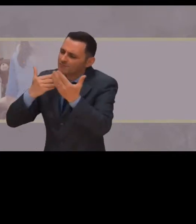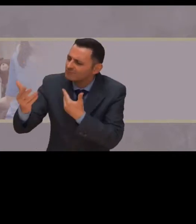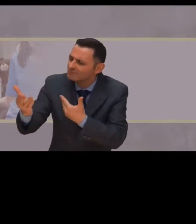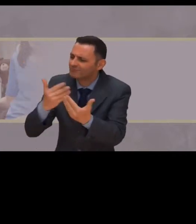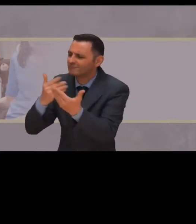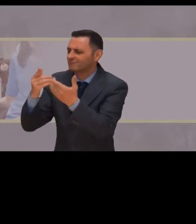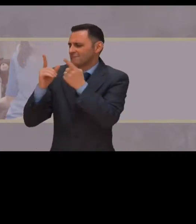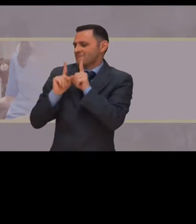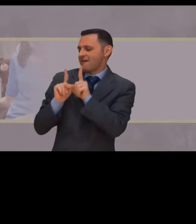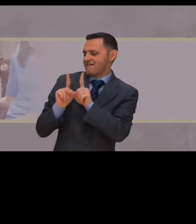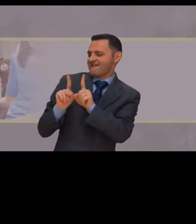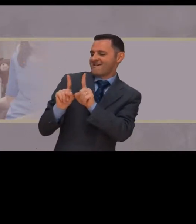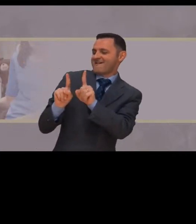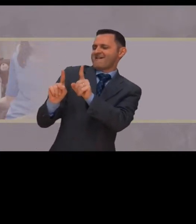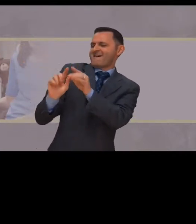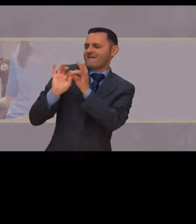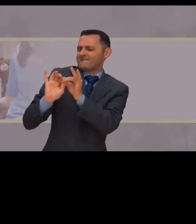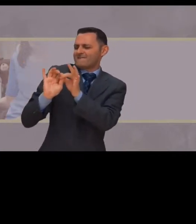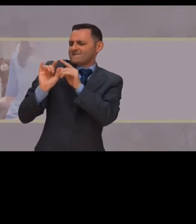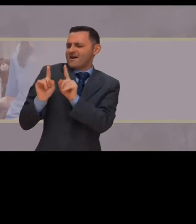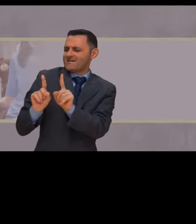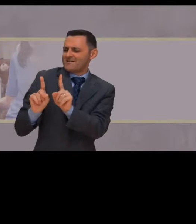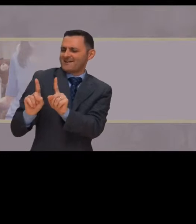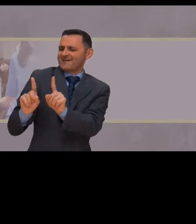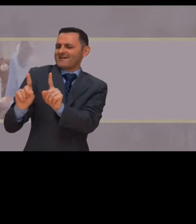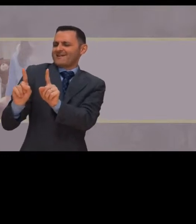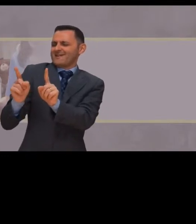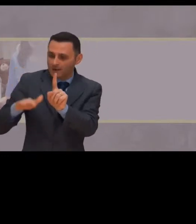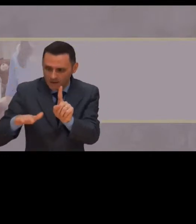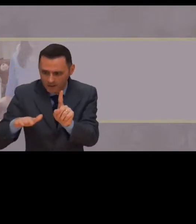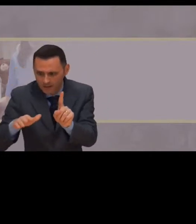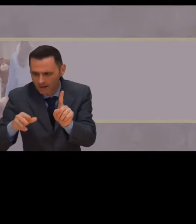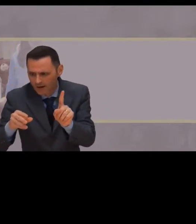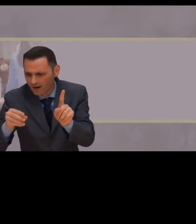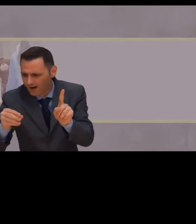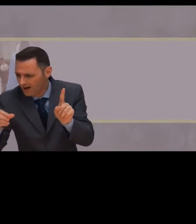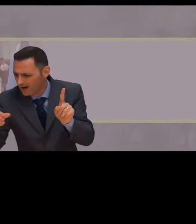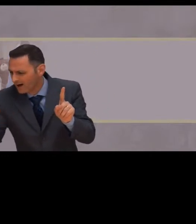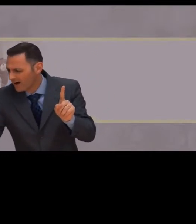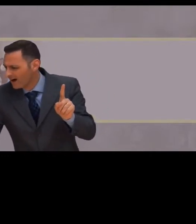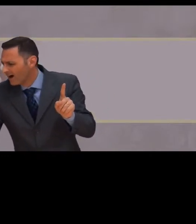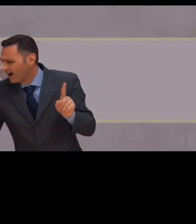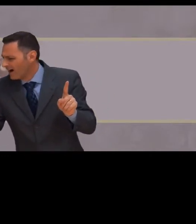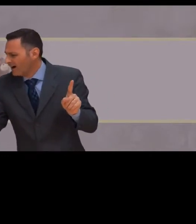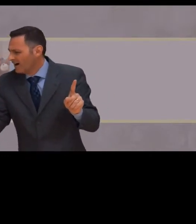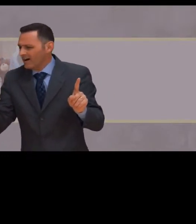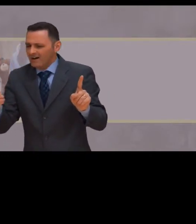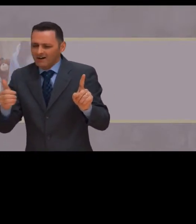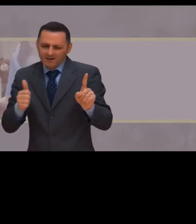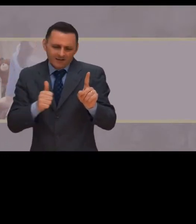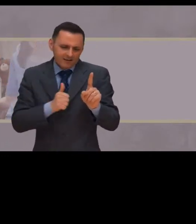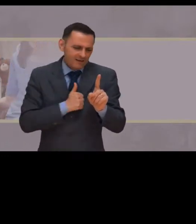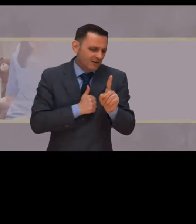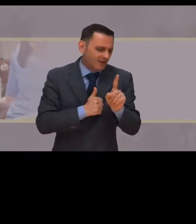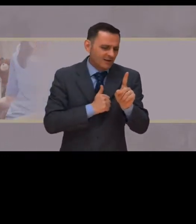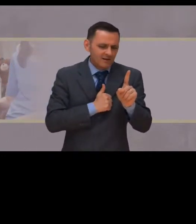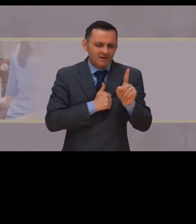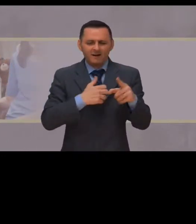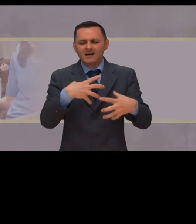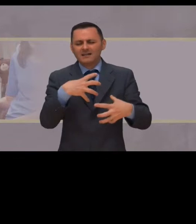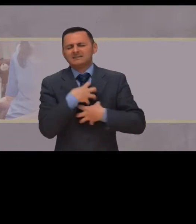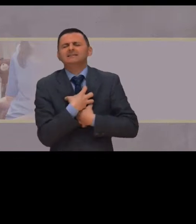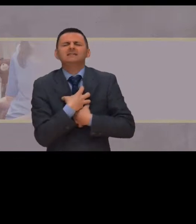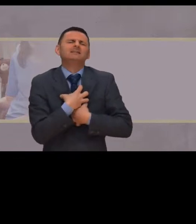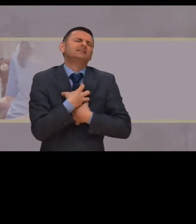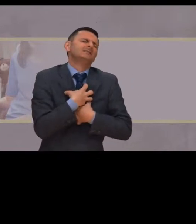E da allora in poi piangere piangeremo noi solo